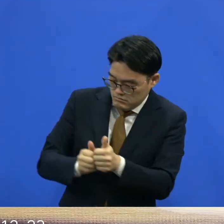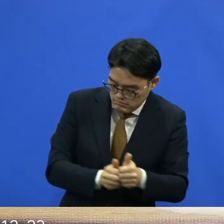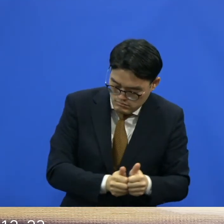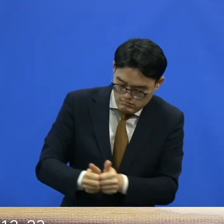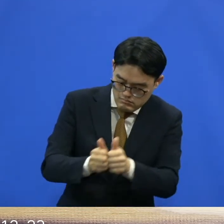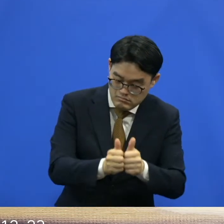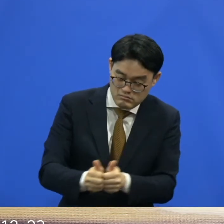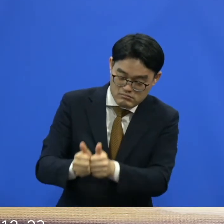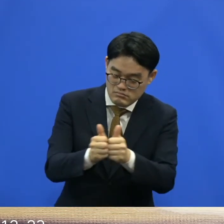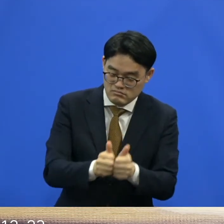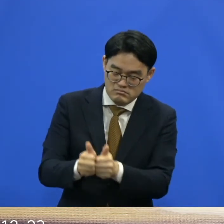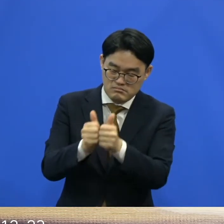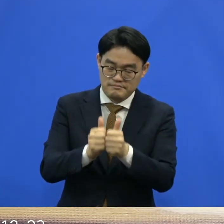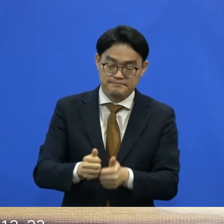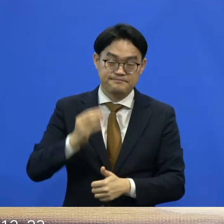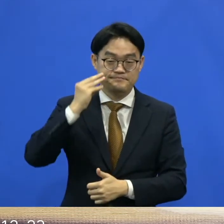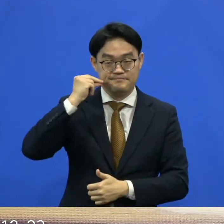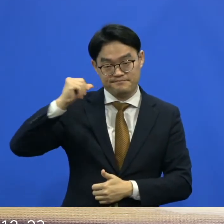그것보다 더 확실한 것은 없어요.